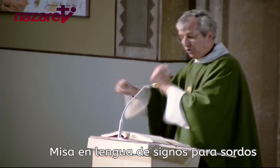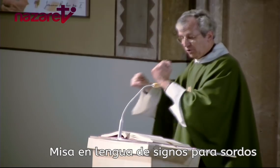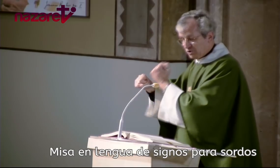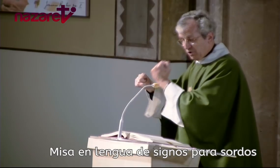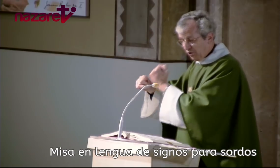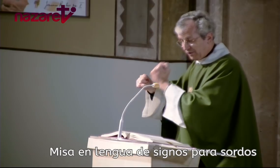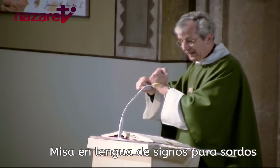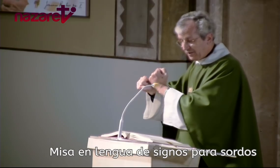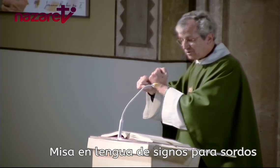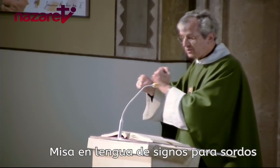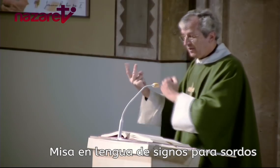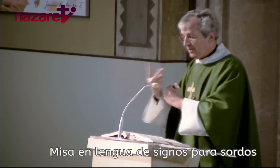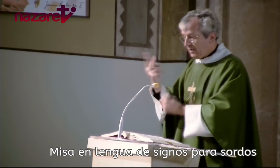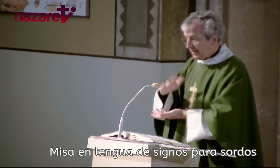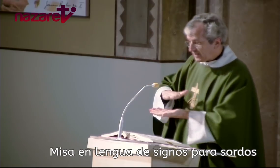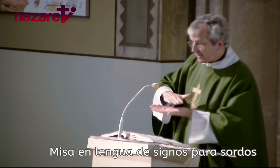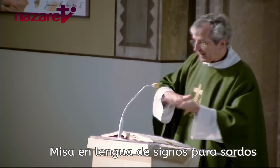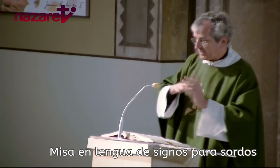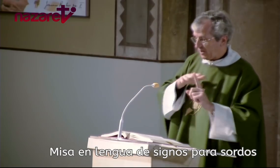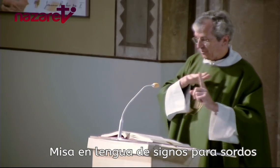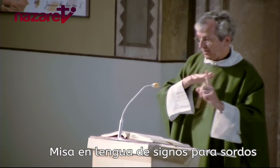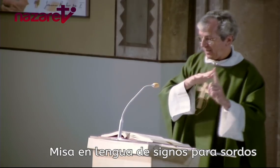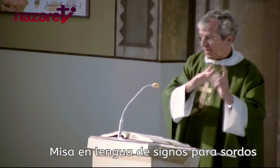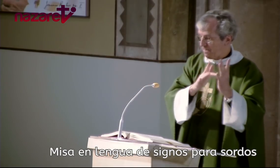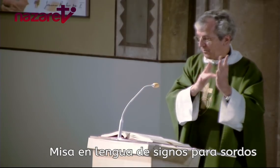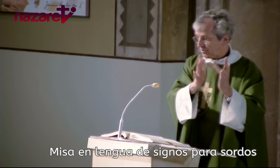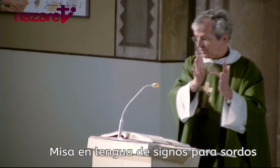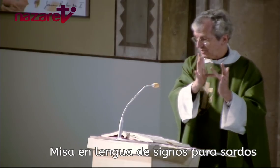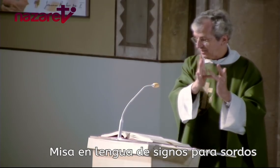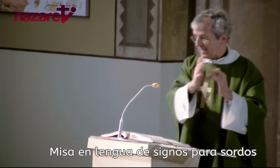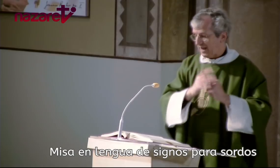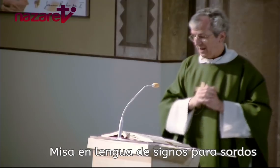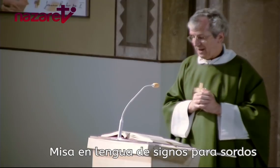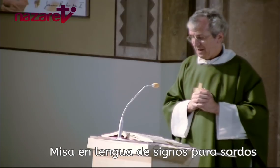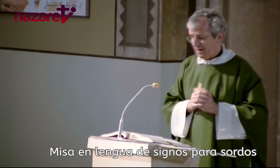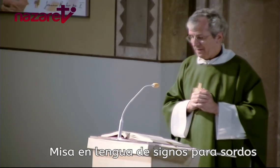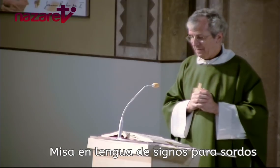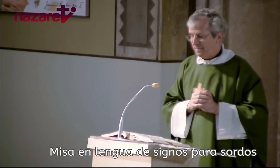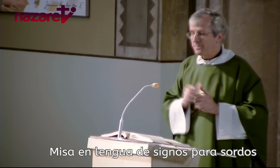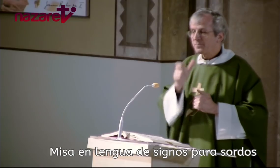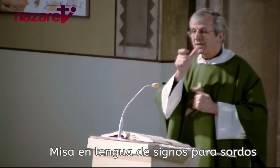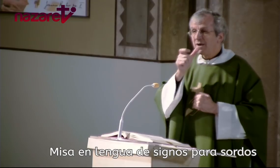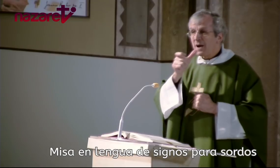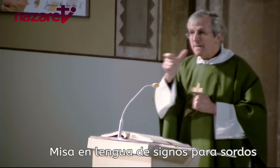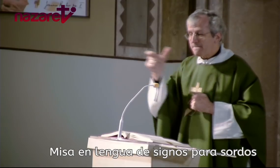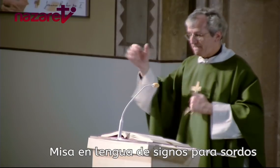los jornaleros y se marcharon en pos de él.